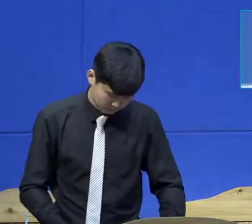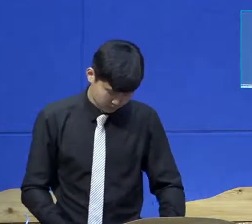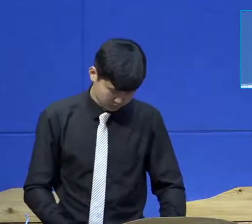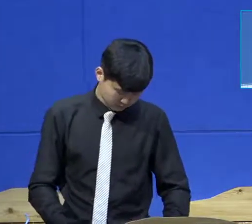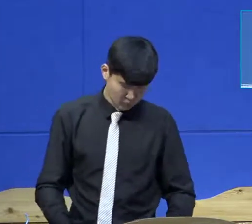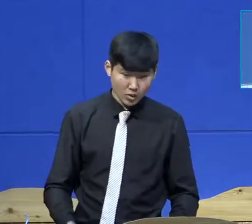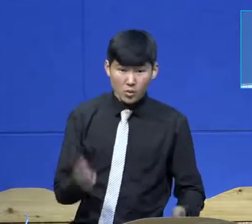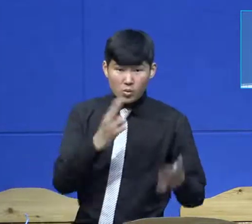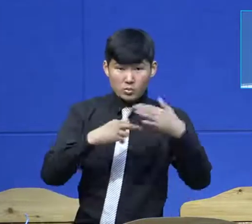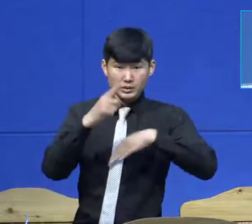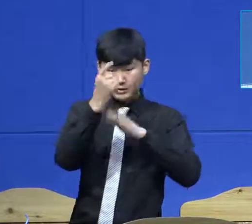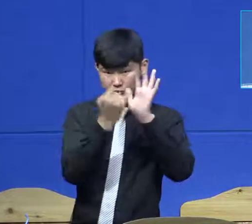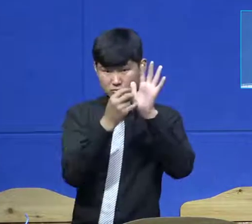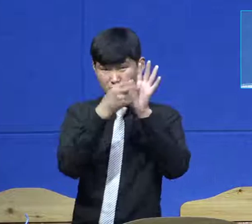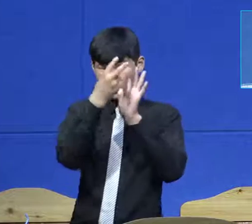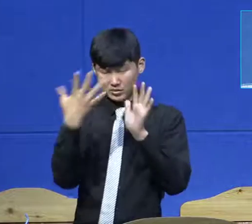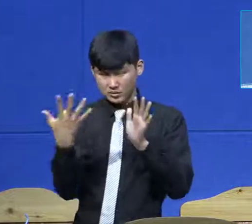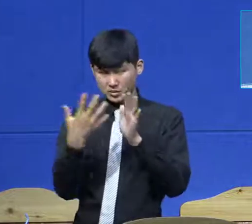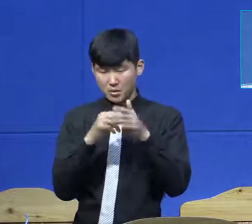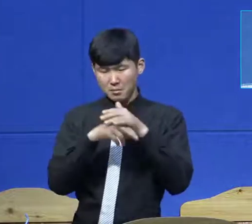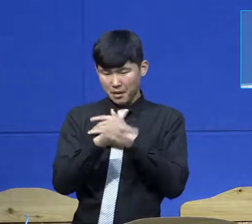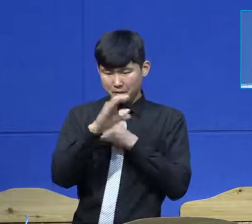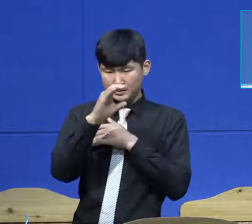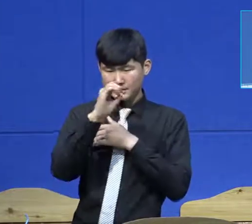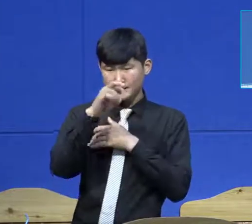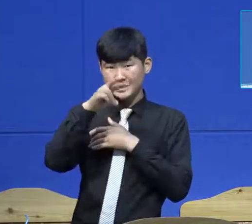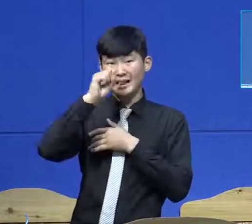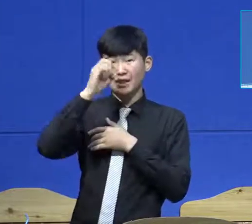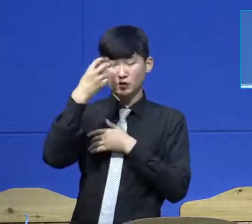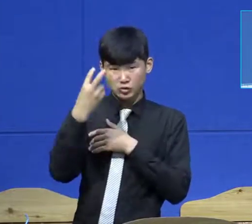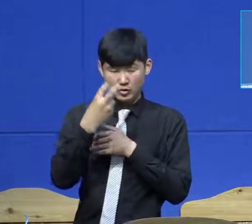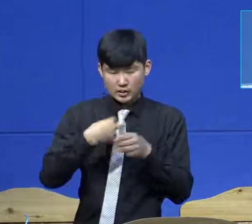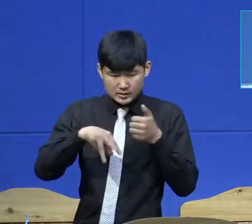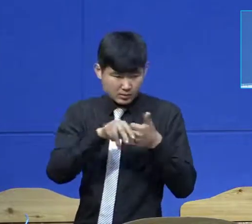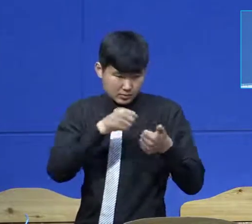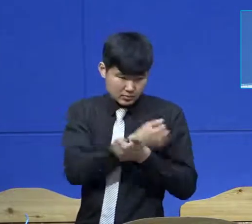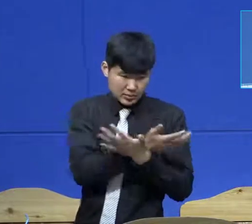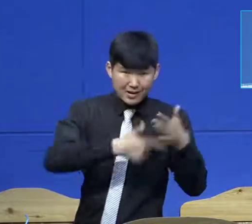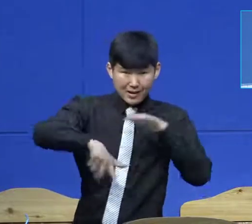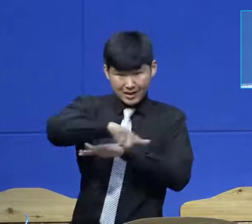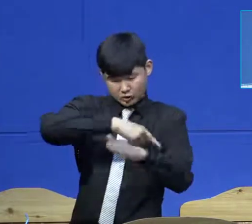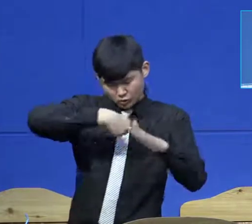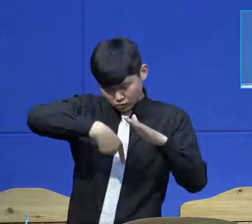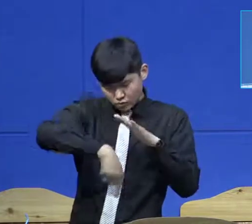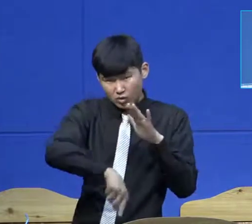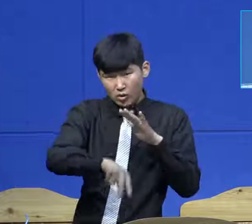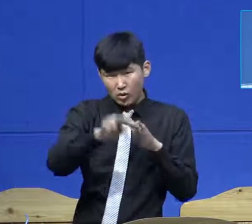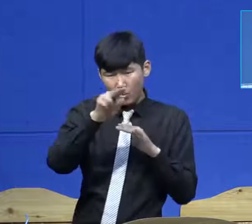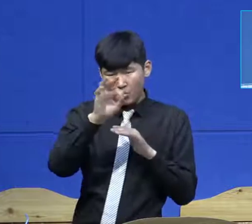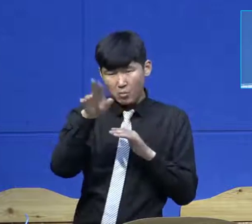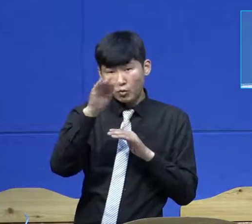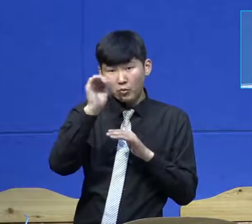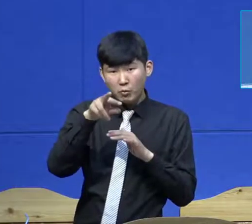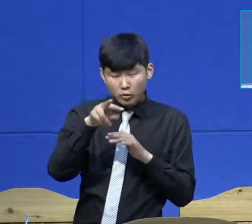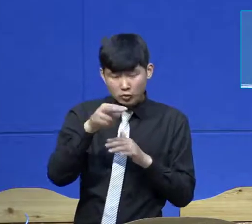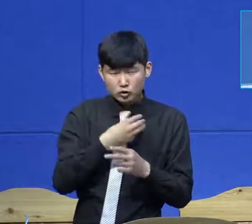Үйлс 16:25-аас харах юм бол Паул Силас хоёр сайн мэдээ тарааж байгаа газар дорх подуулын шоронд хоригдсон. Тэр үед үйлсэн